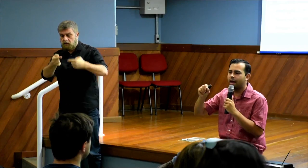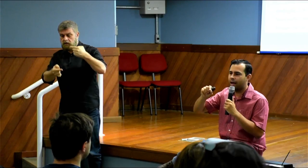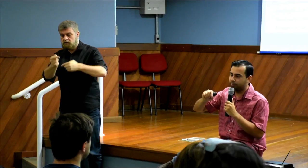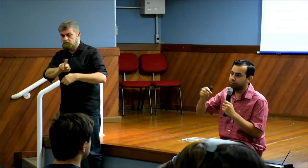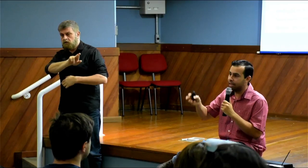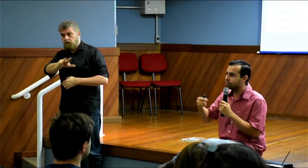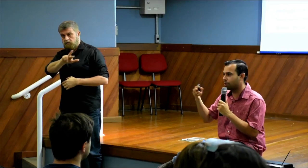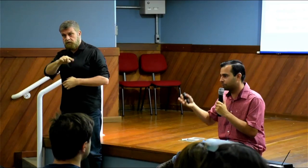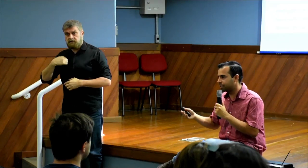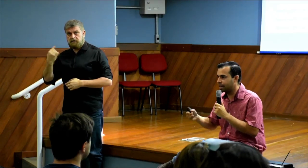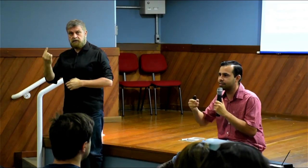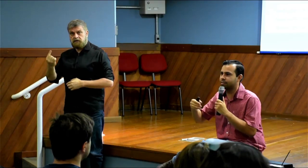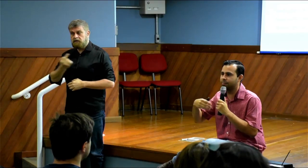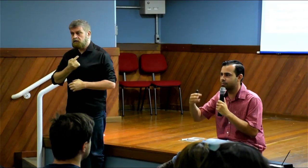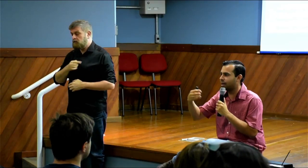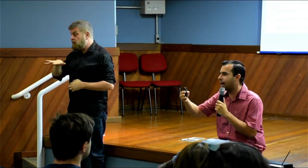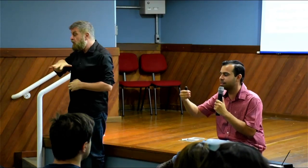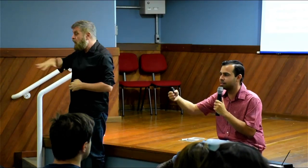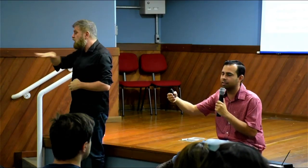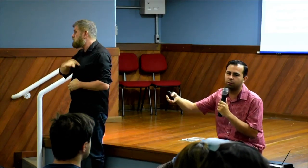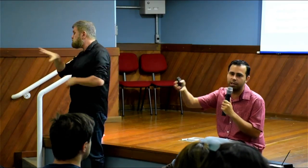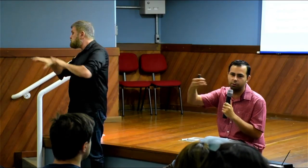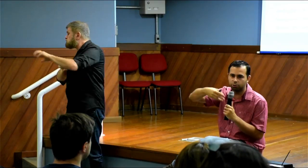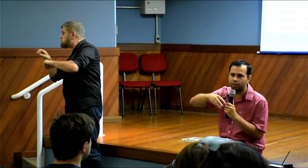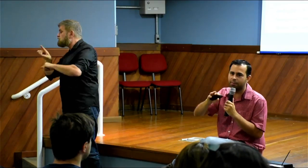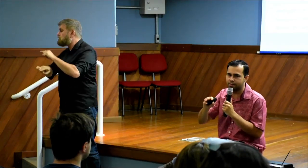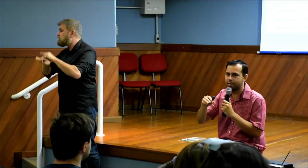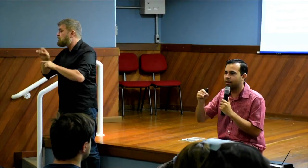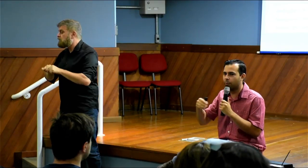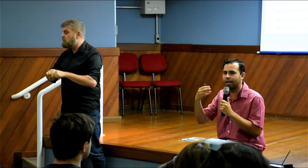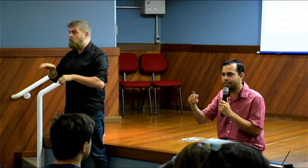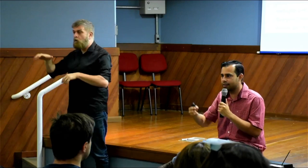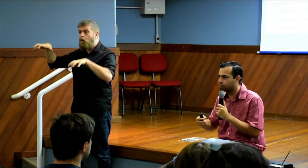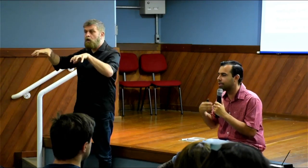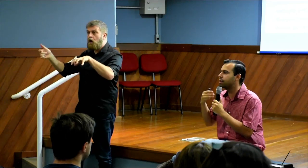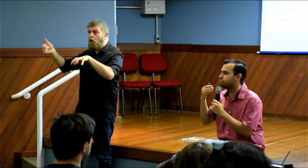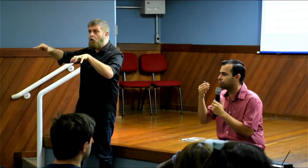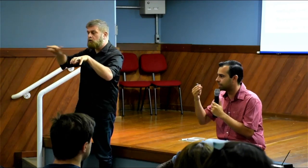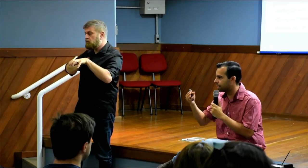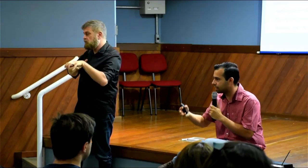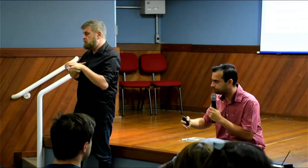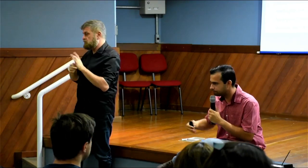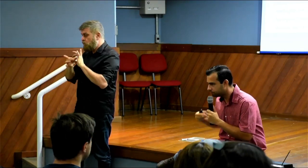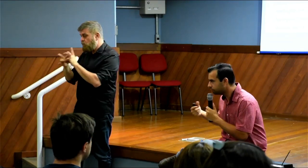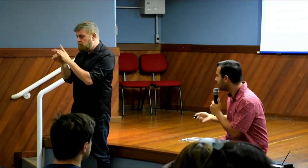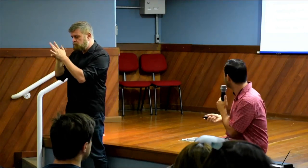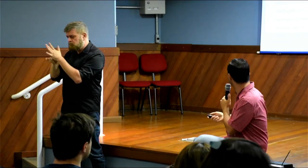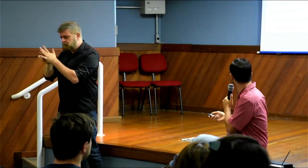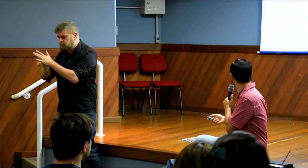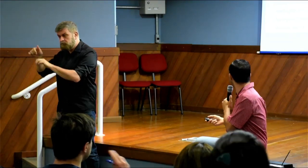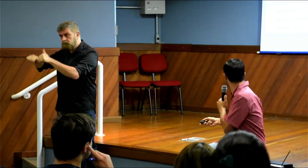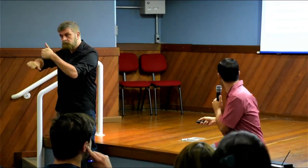sobre a proveniência ou a procedência, mesmo que, mas esse material tem em outro lugar, mas vamos analisar o contexto, vamos analisar